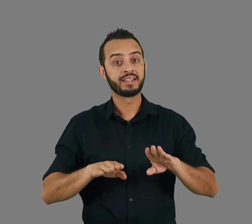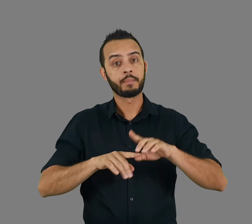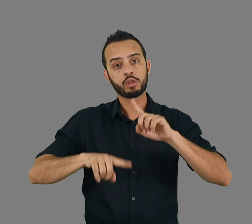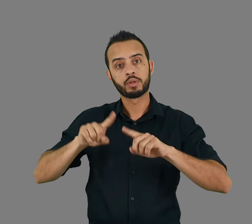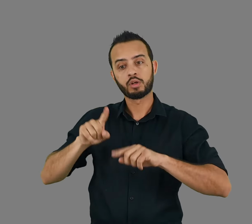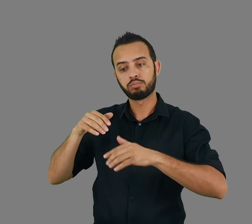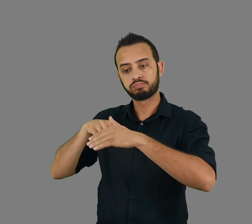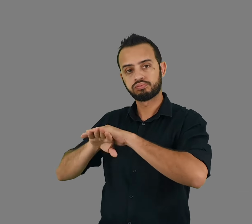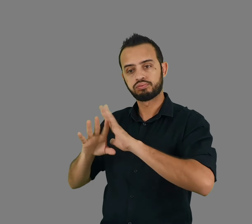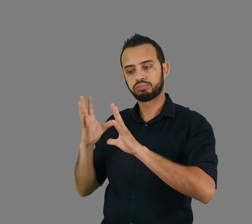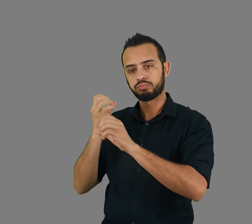SUCAMP.